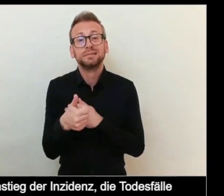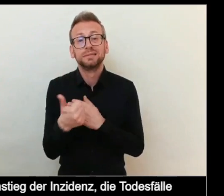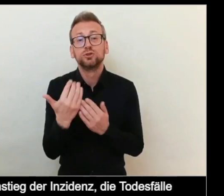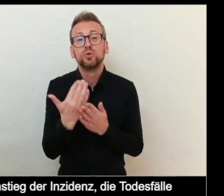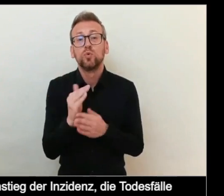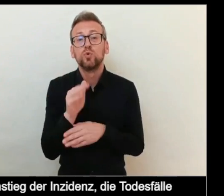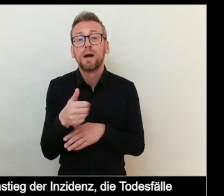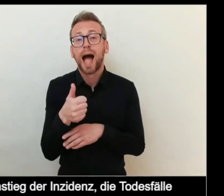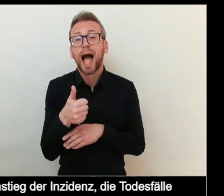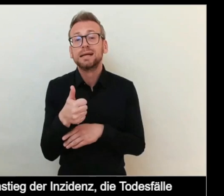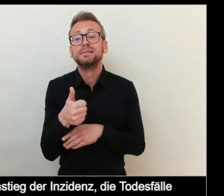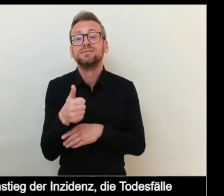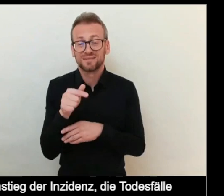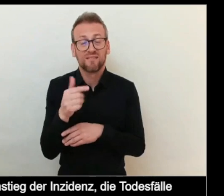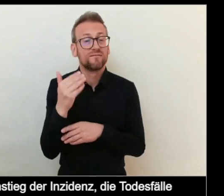auf.